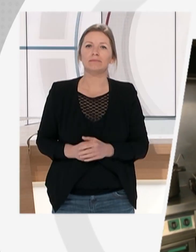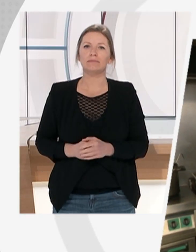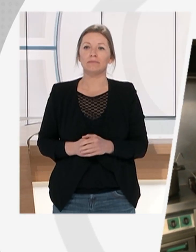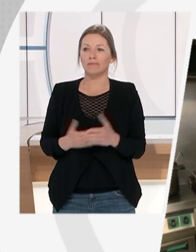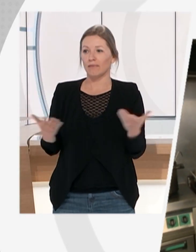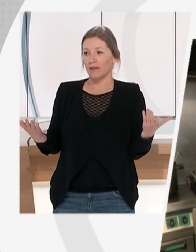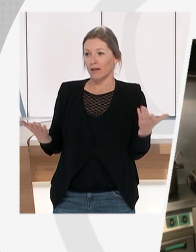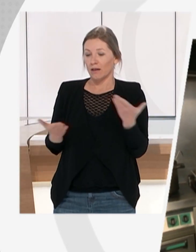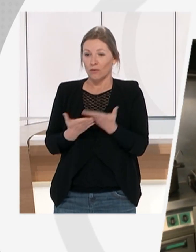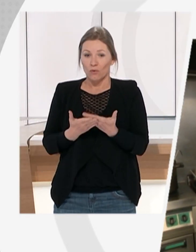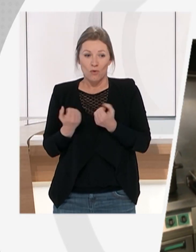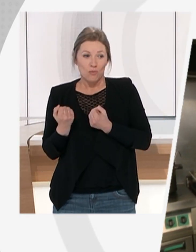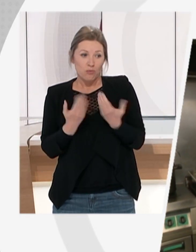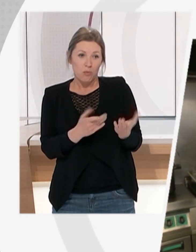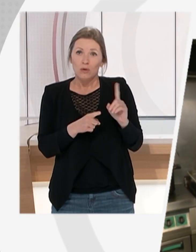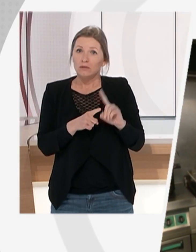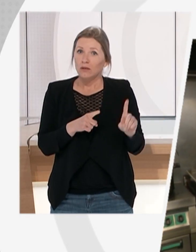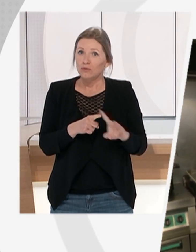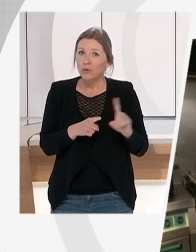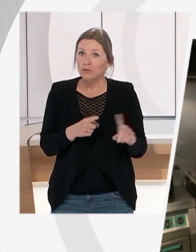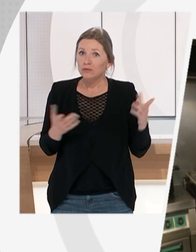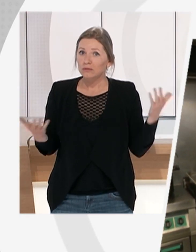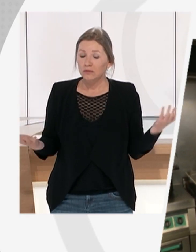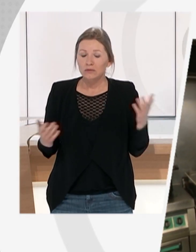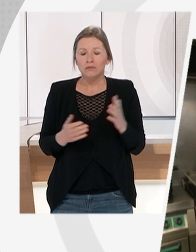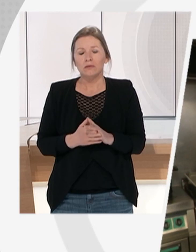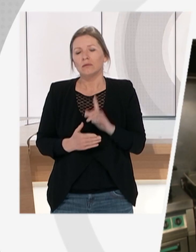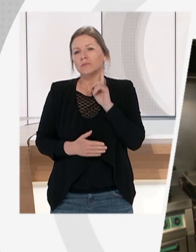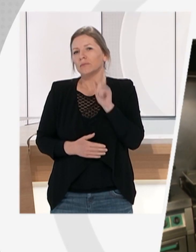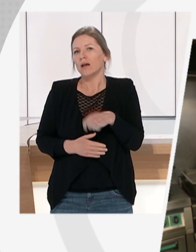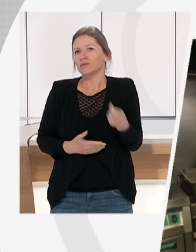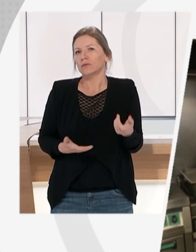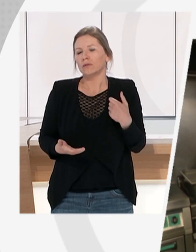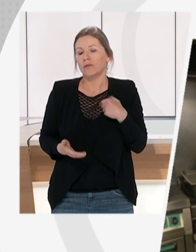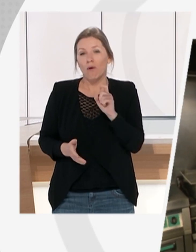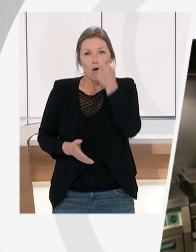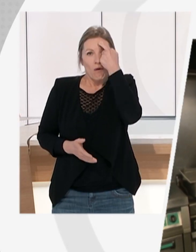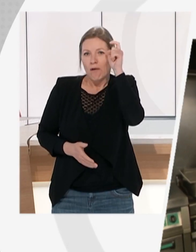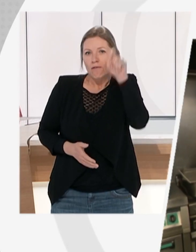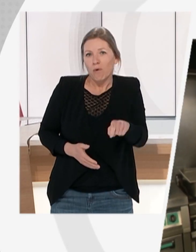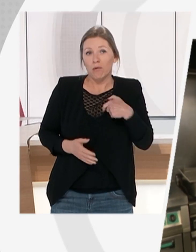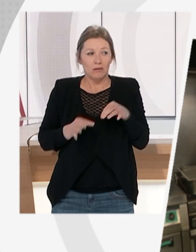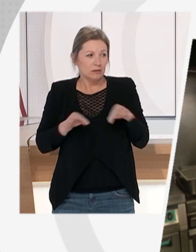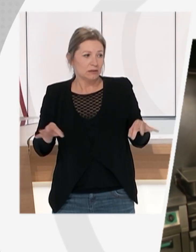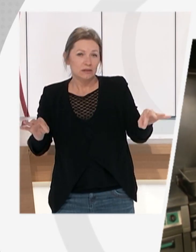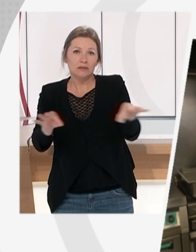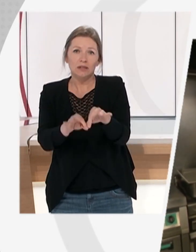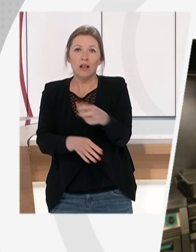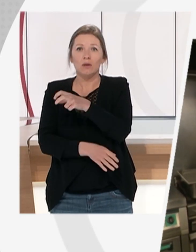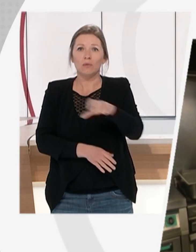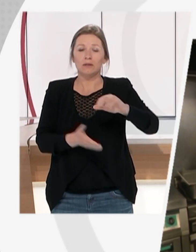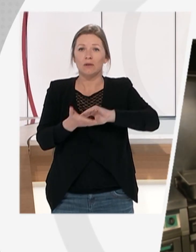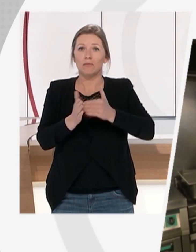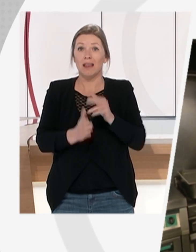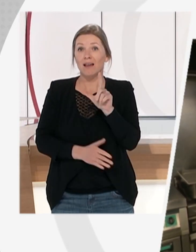l'opportunité de leur offrir quelque chose. Après, aujourd'hui, il ne faut pas oublier qu'on a une surface de 300 mètres carrés au sol. Il faut tout